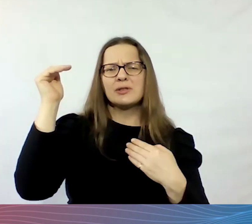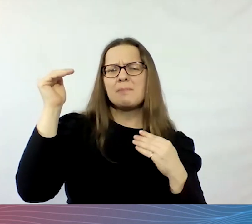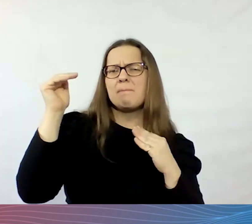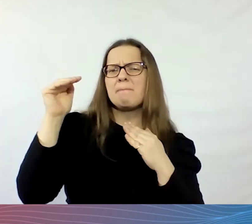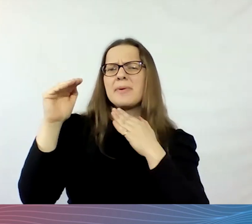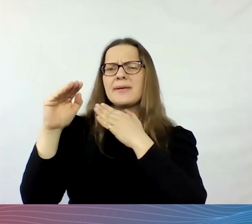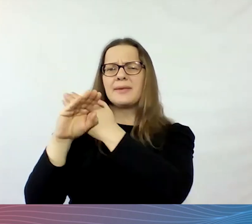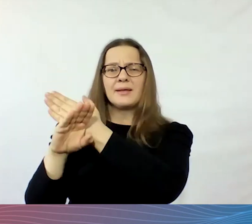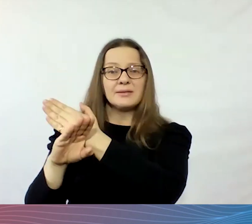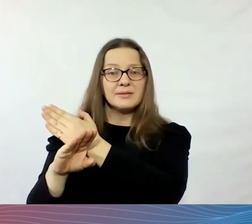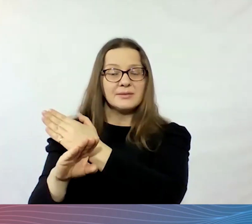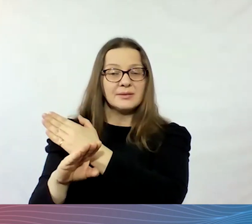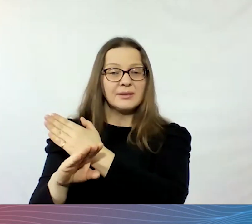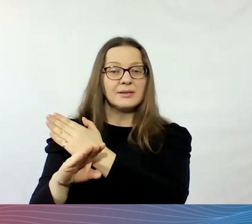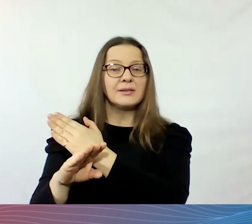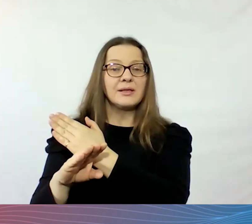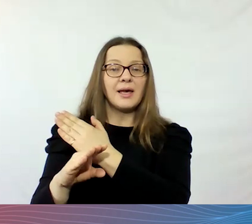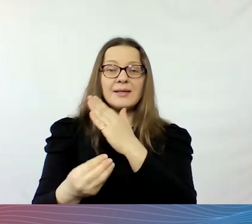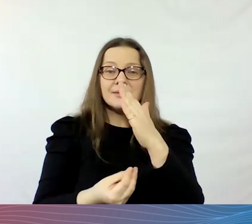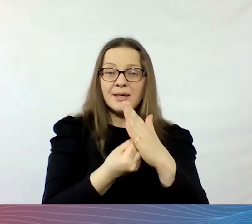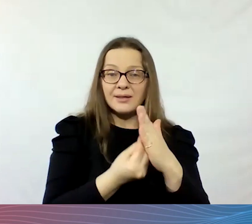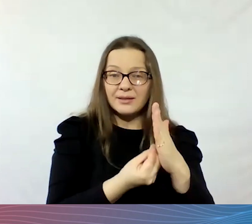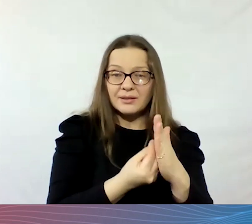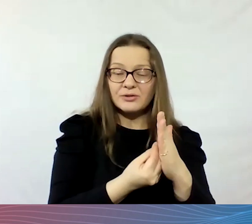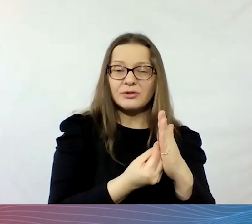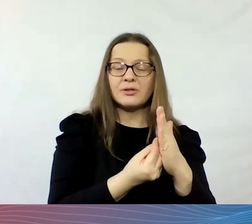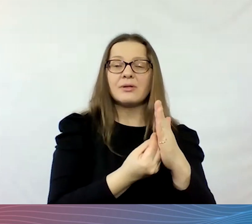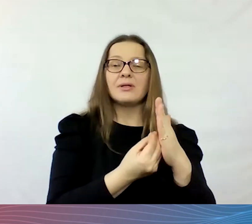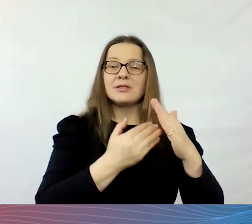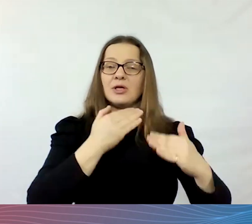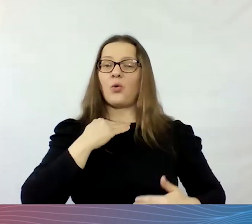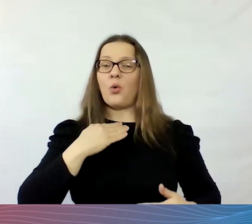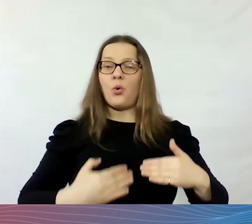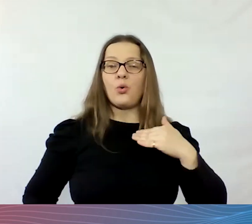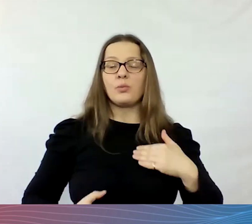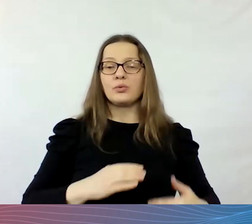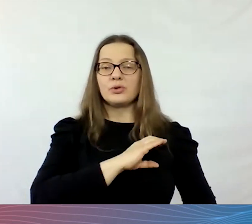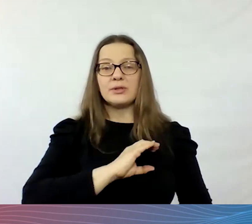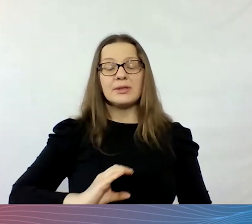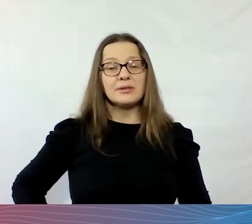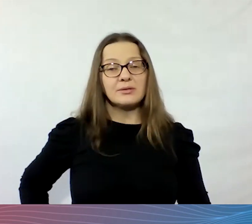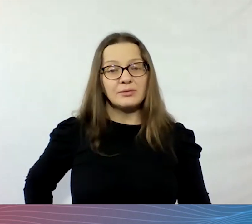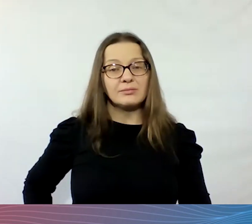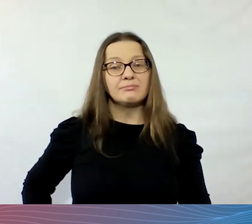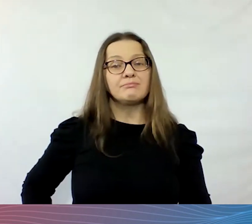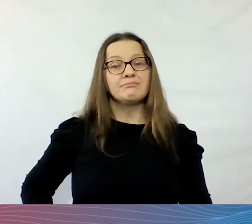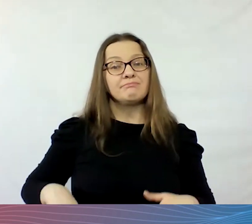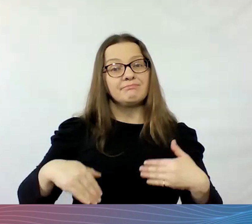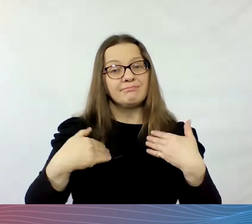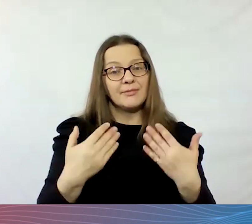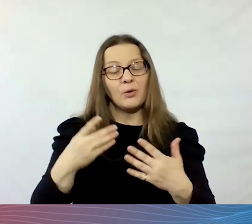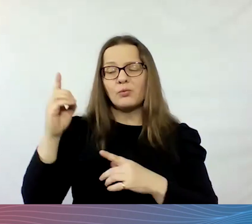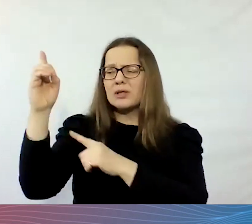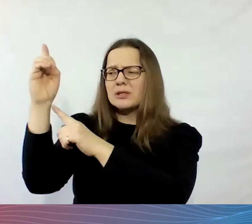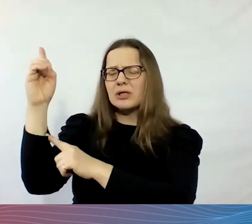todos formamos esse corpo, e esse corpo, irmãos, o desejo de Deus é ver